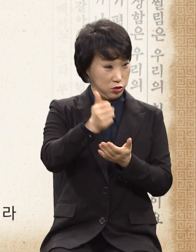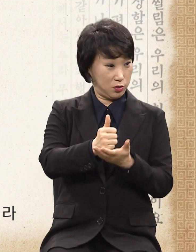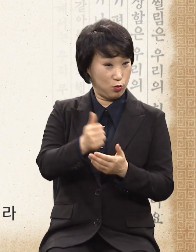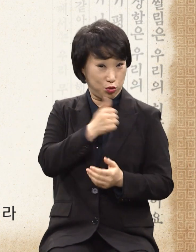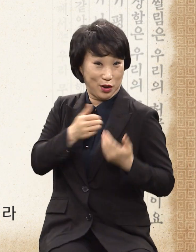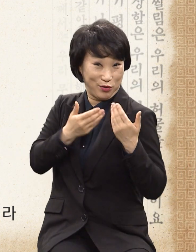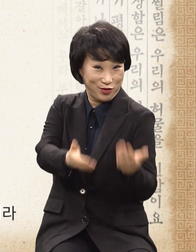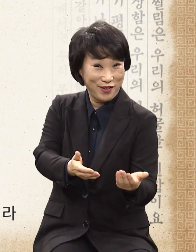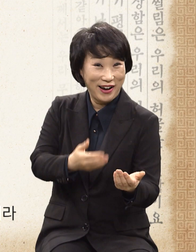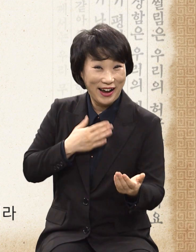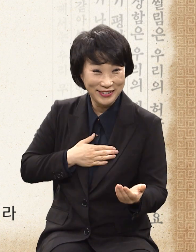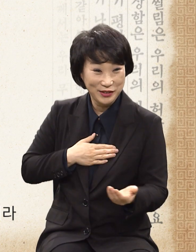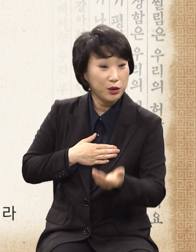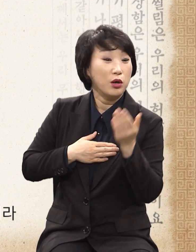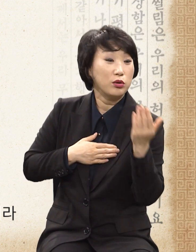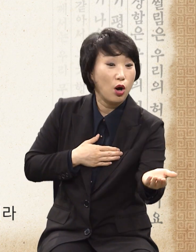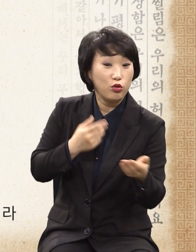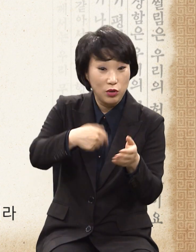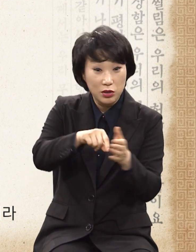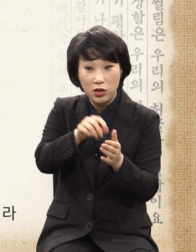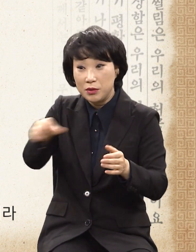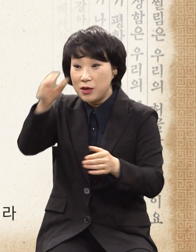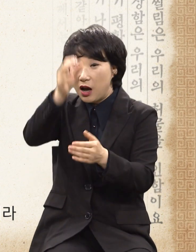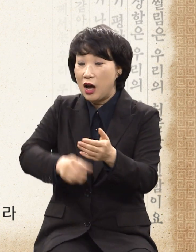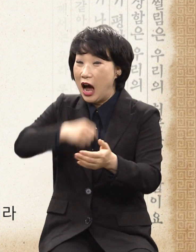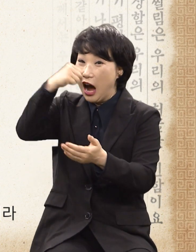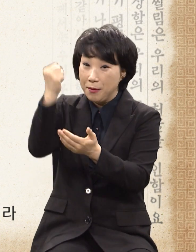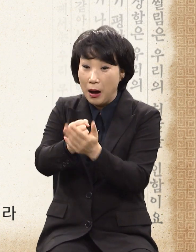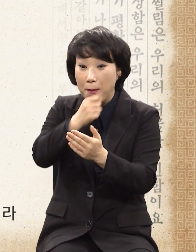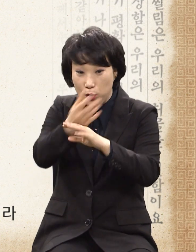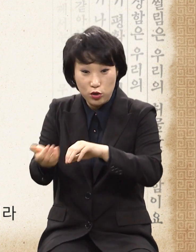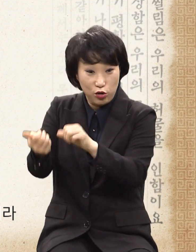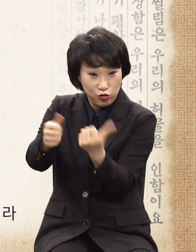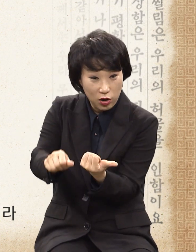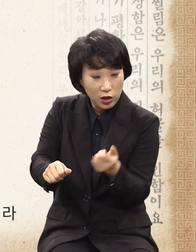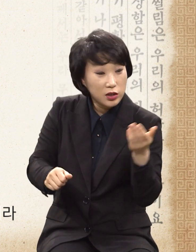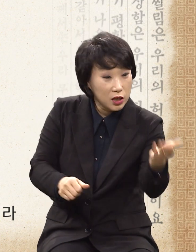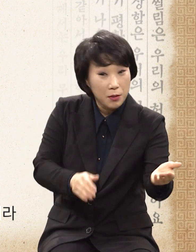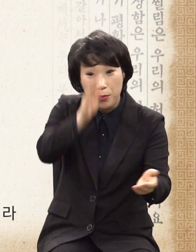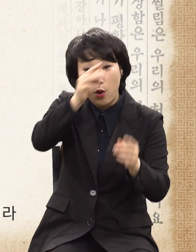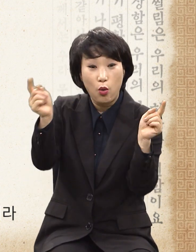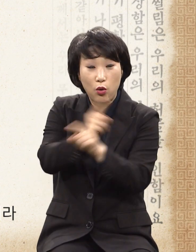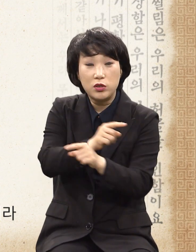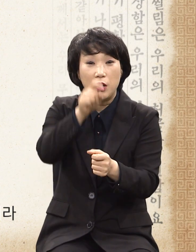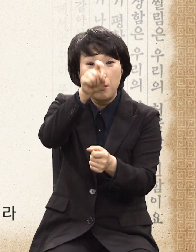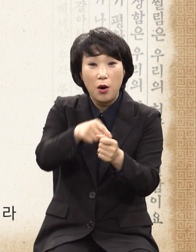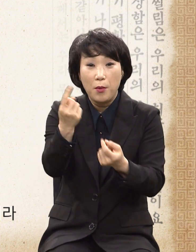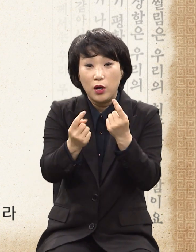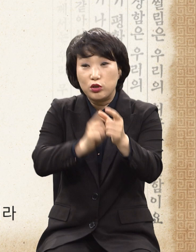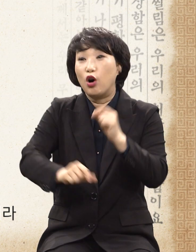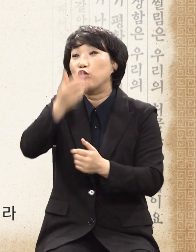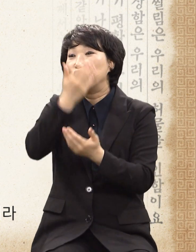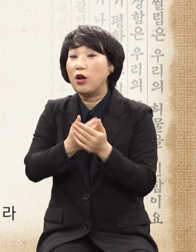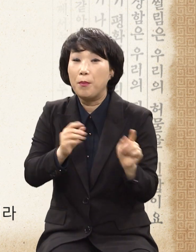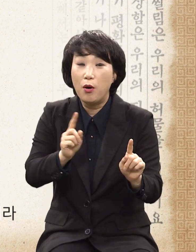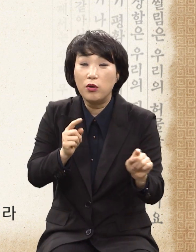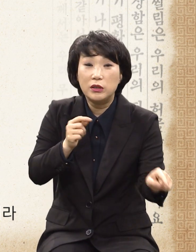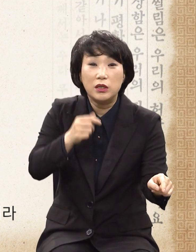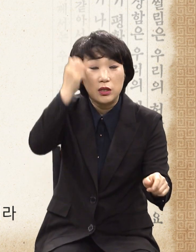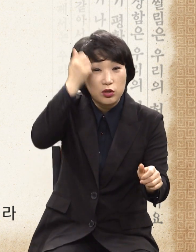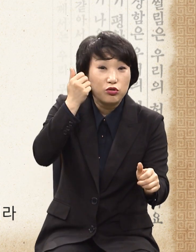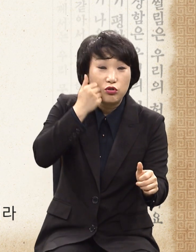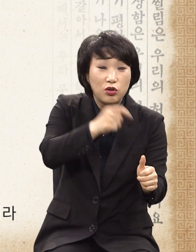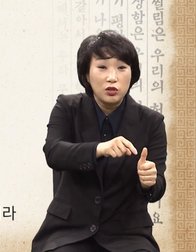말입니다. 이분이 노후에서 십자가에 피 흘려 죽으신 자다. 병 고치는 목적보다 더 중요한 것은 그 영혼이 예수